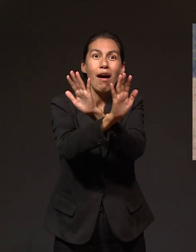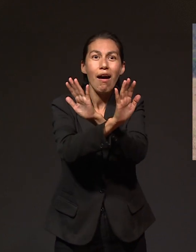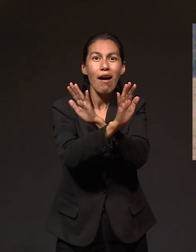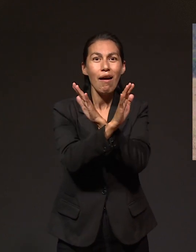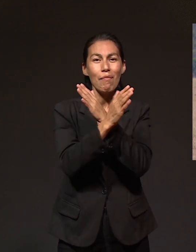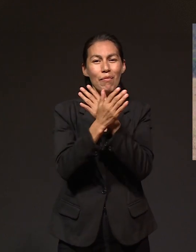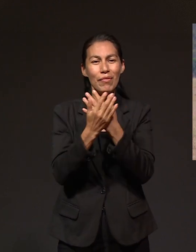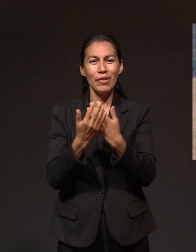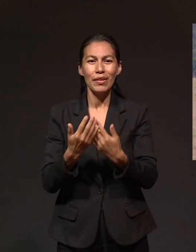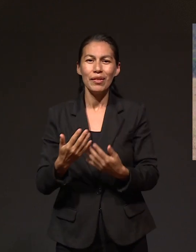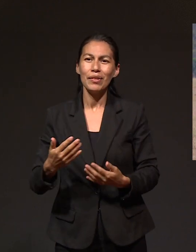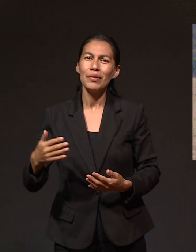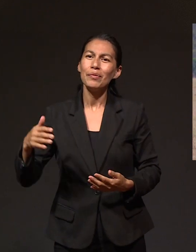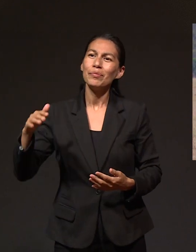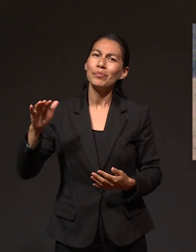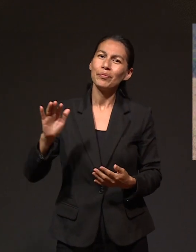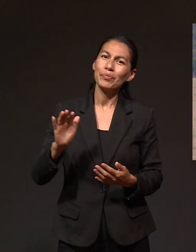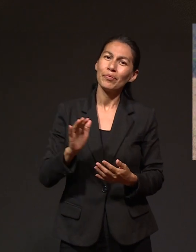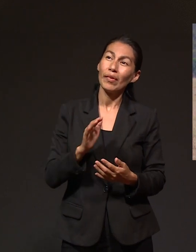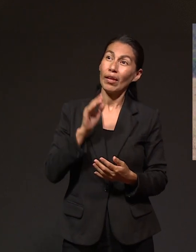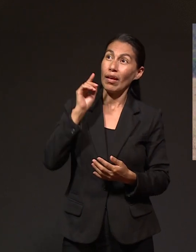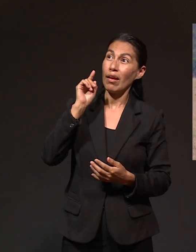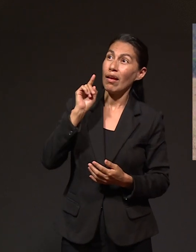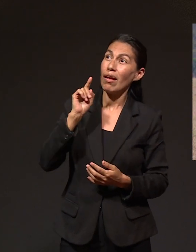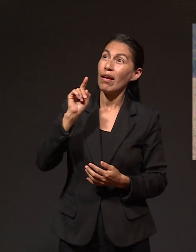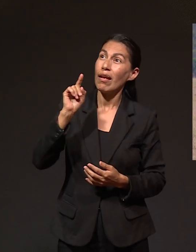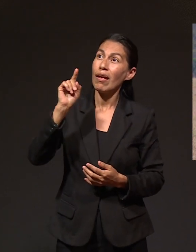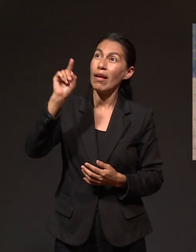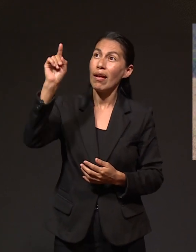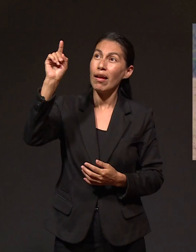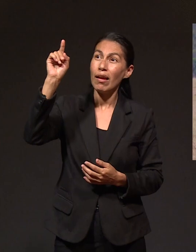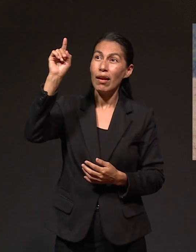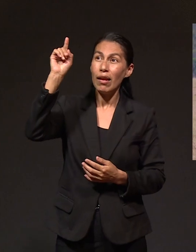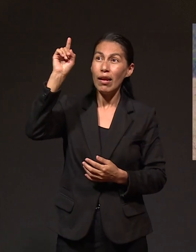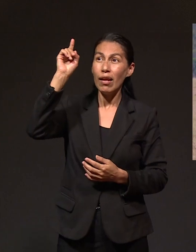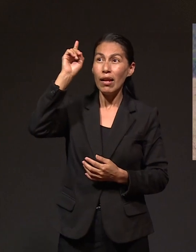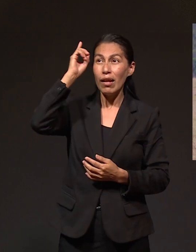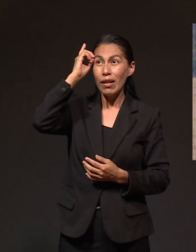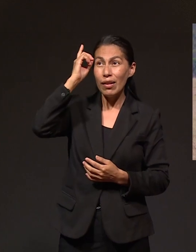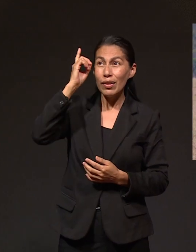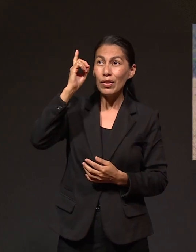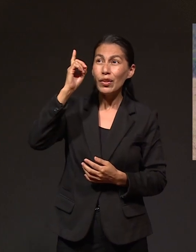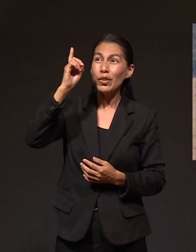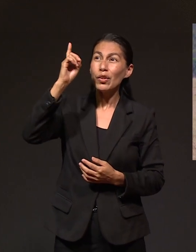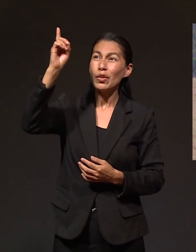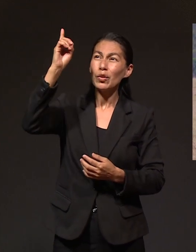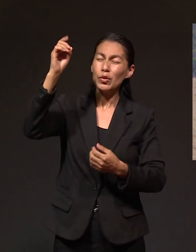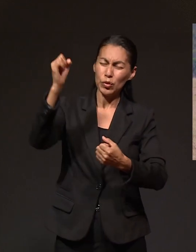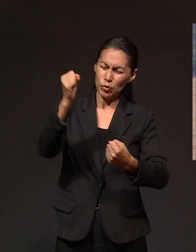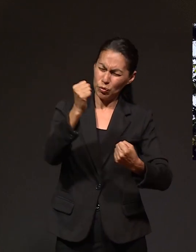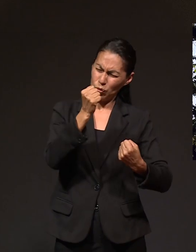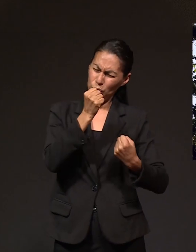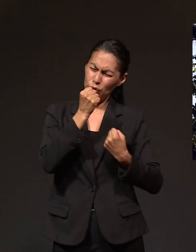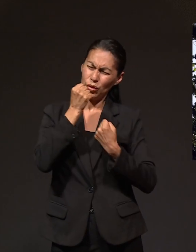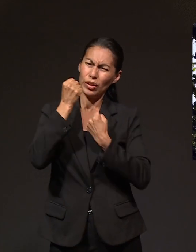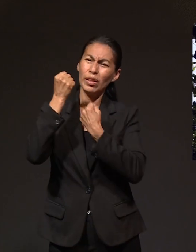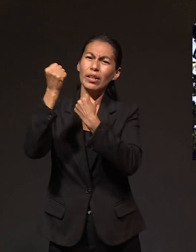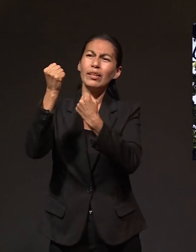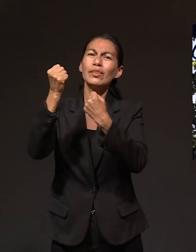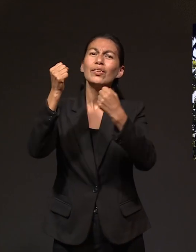cambia. Él reina y gloria,